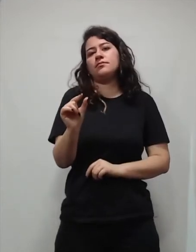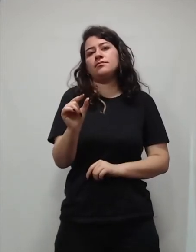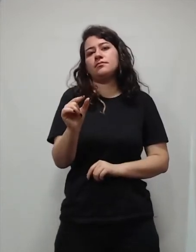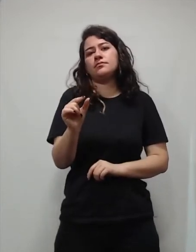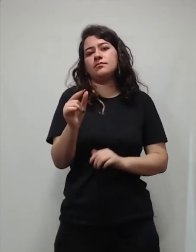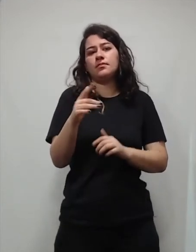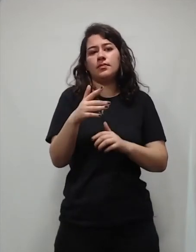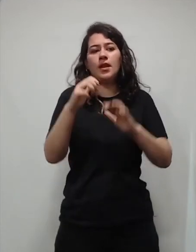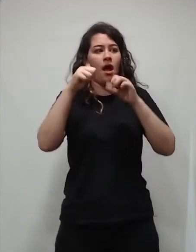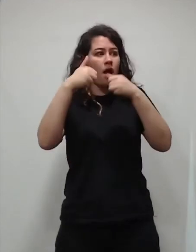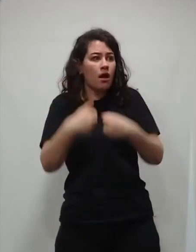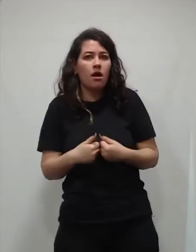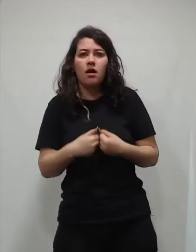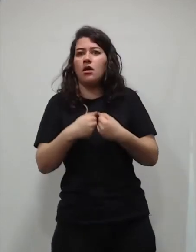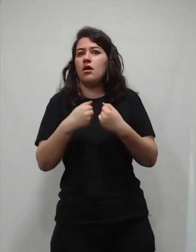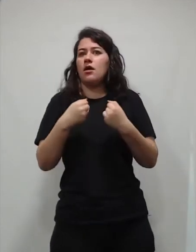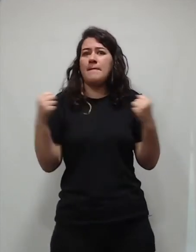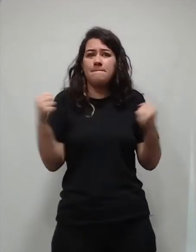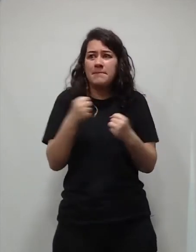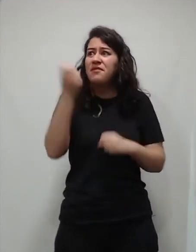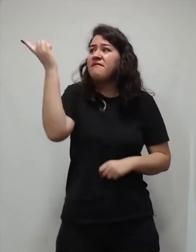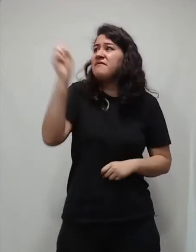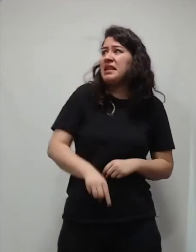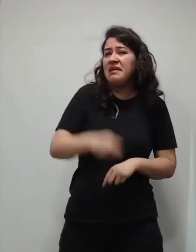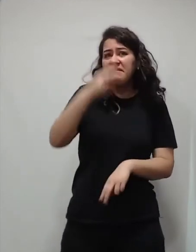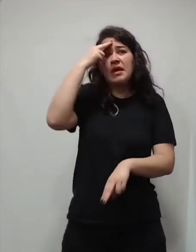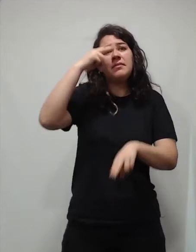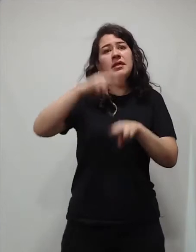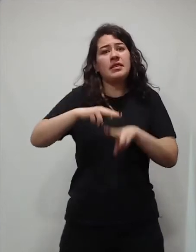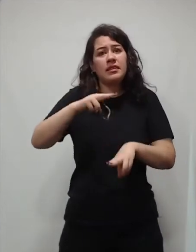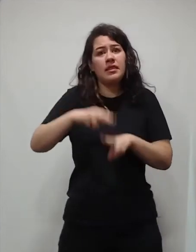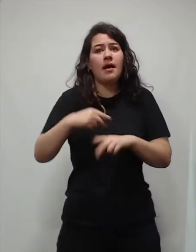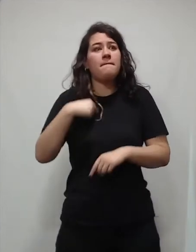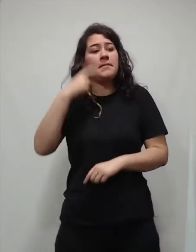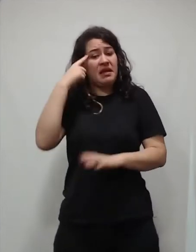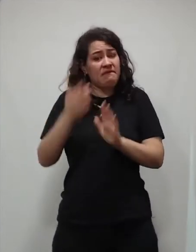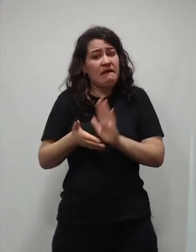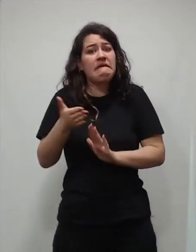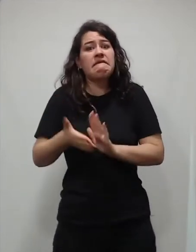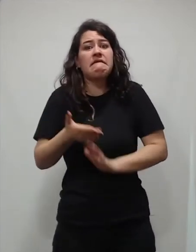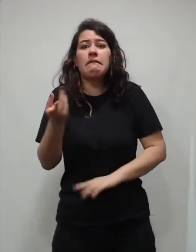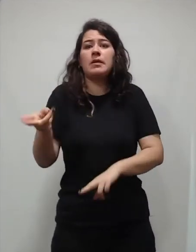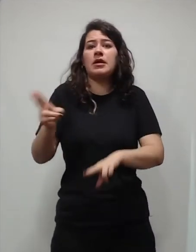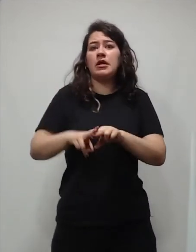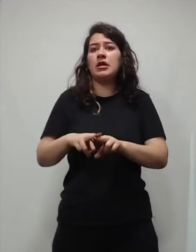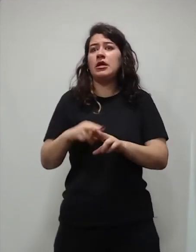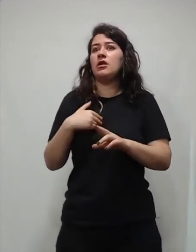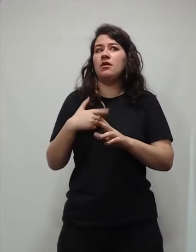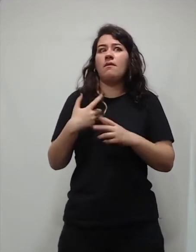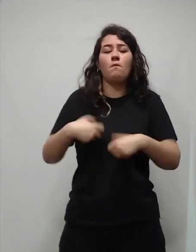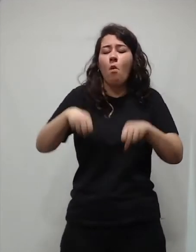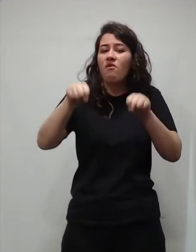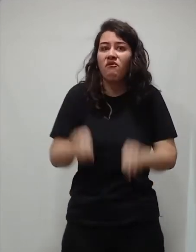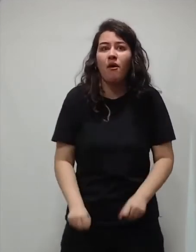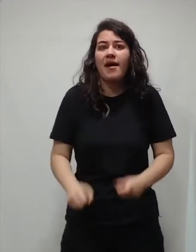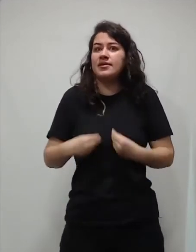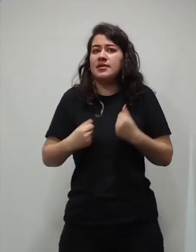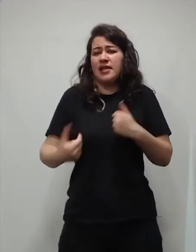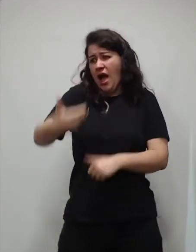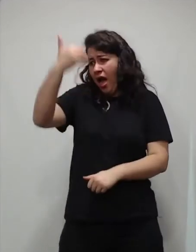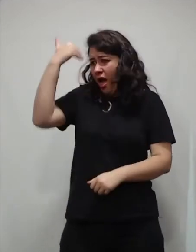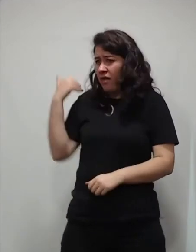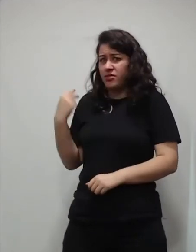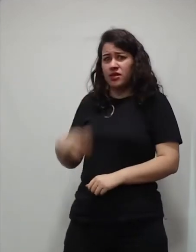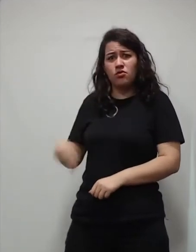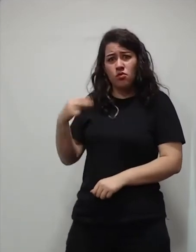el aislamiento, el miedo a enfermar, la pulsión de muerte, nunca tan latente